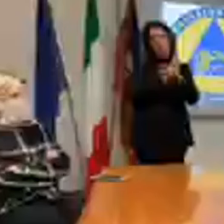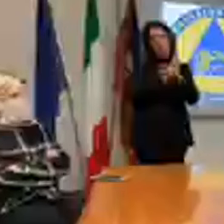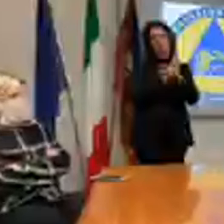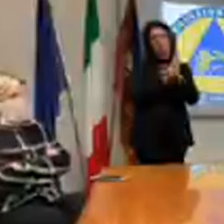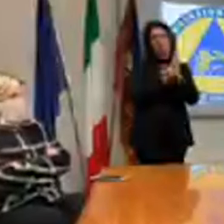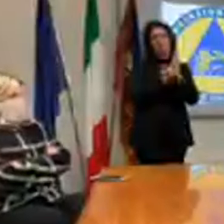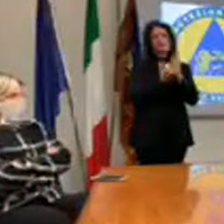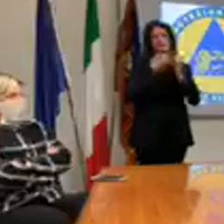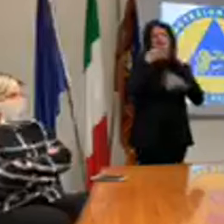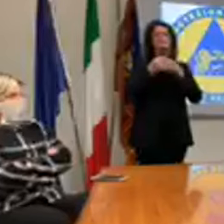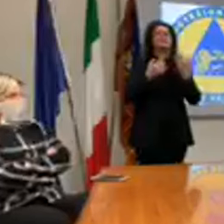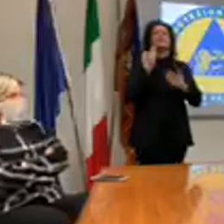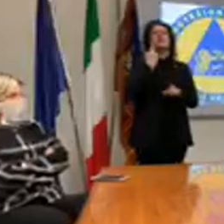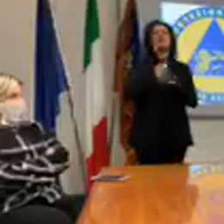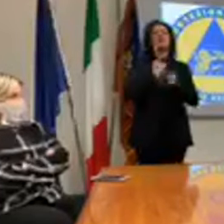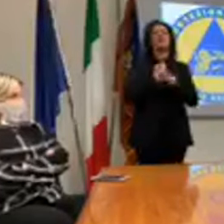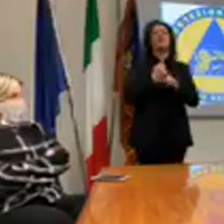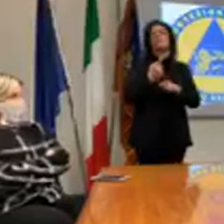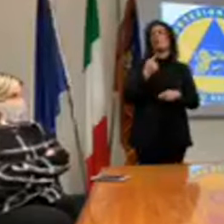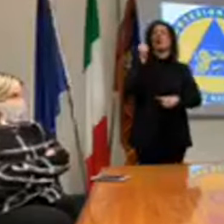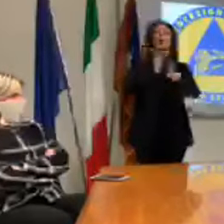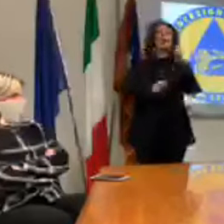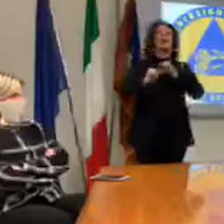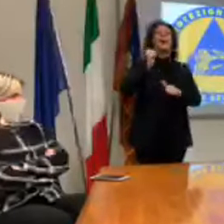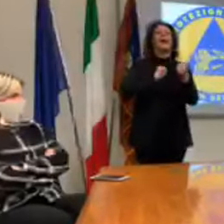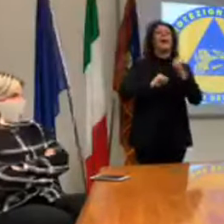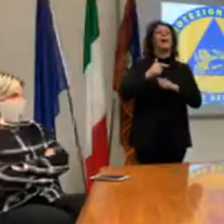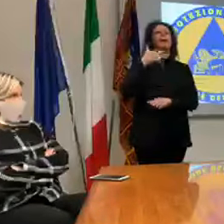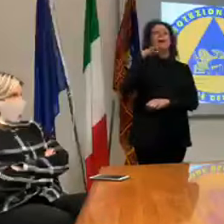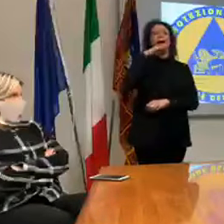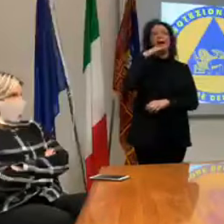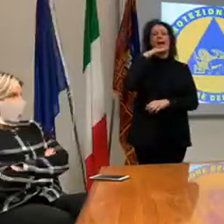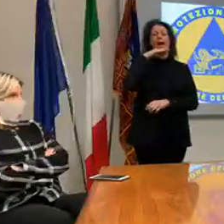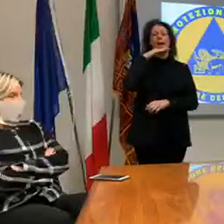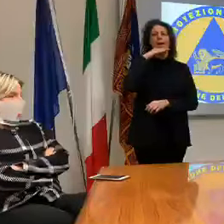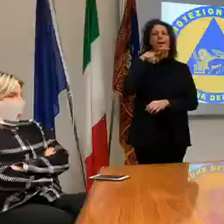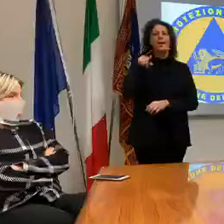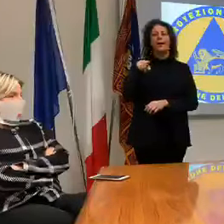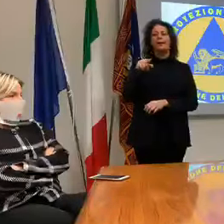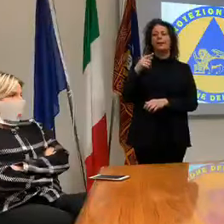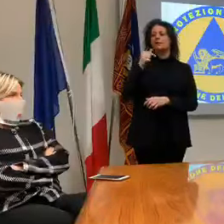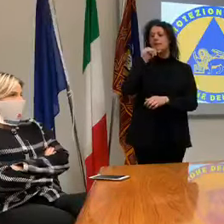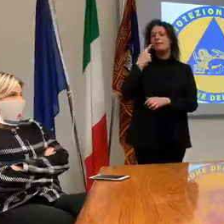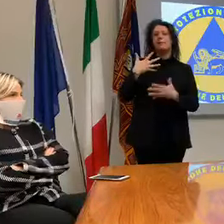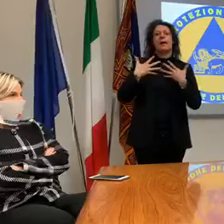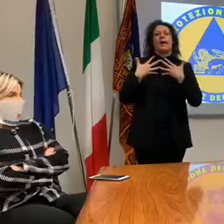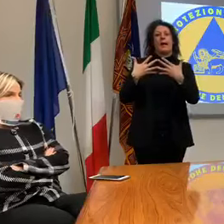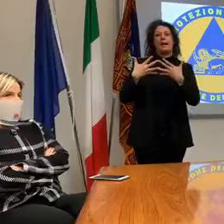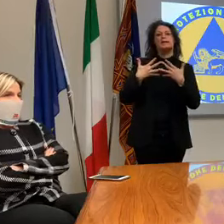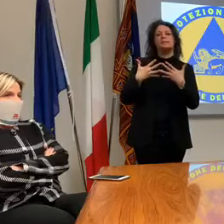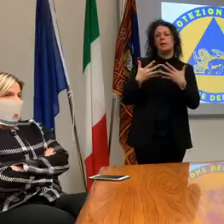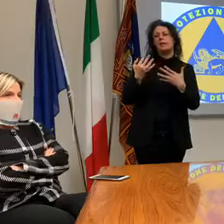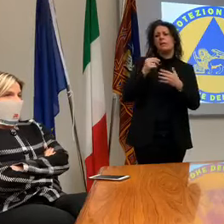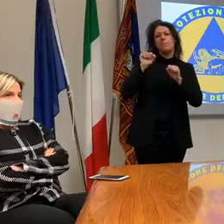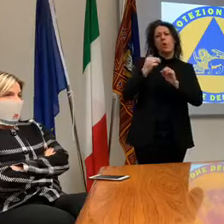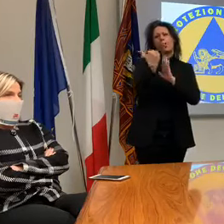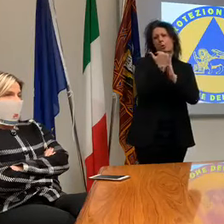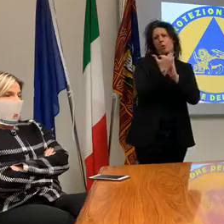velo pendulo del bulldog perché respiri meglio, è un intervento che lo si programma, lo puoi fare